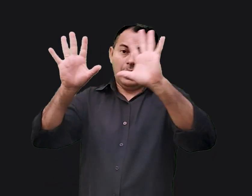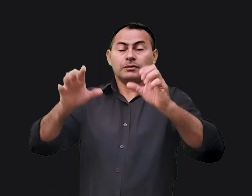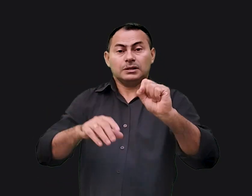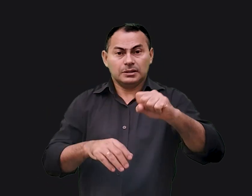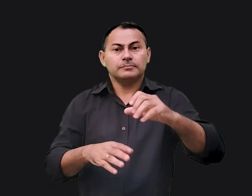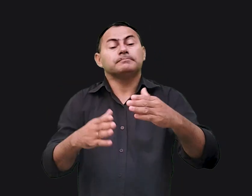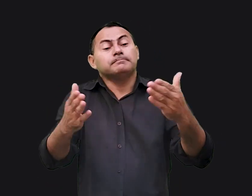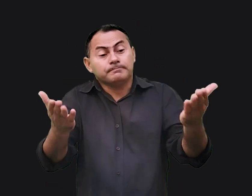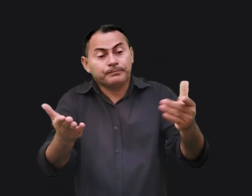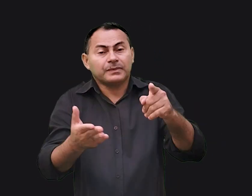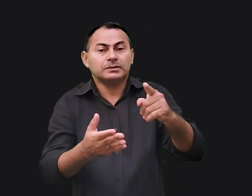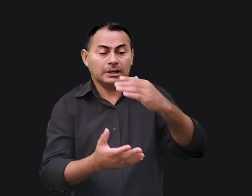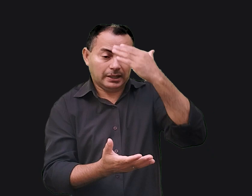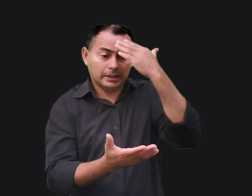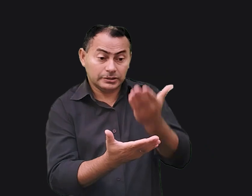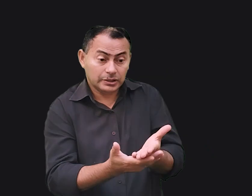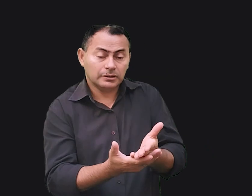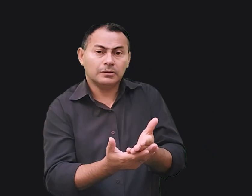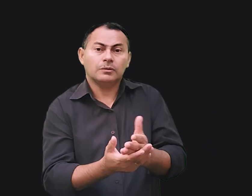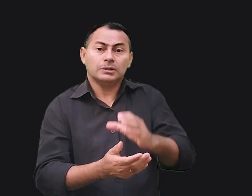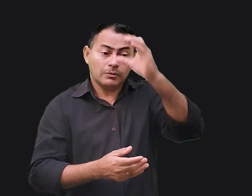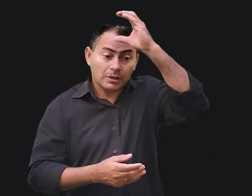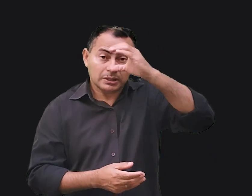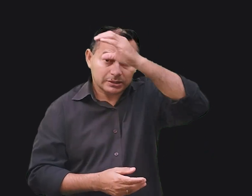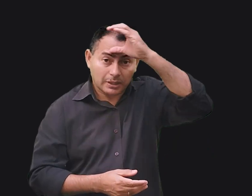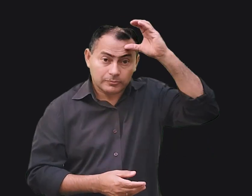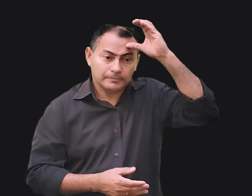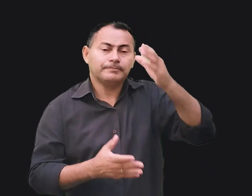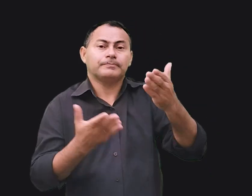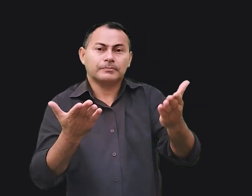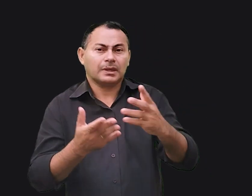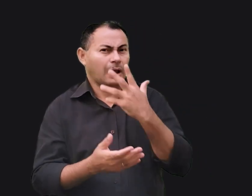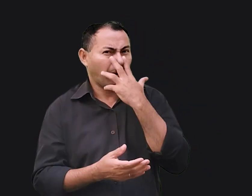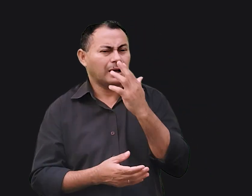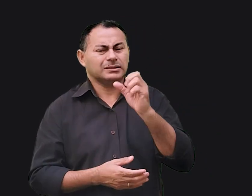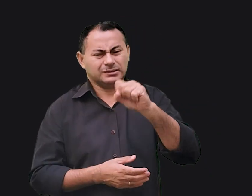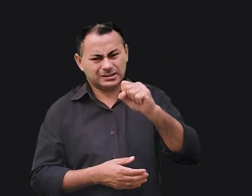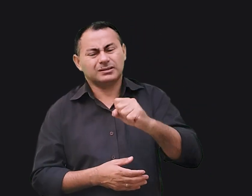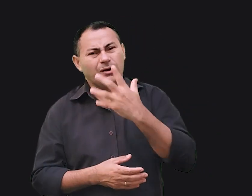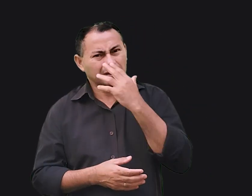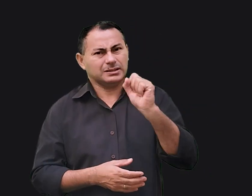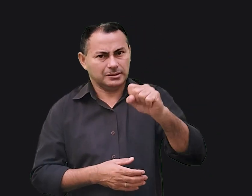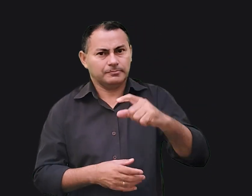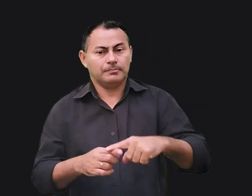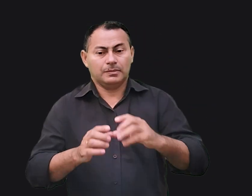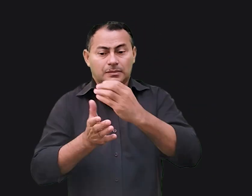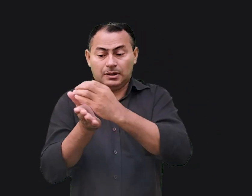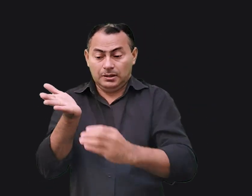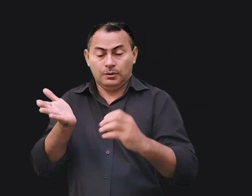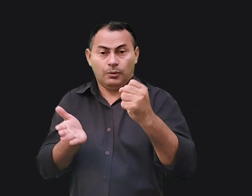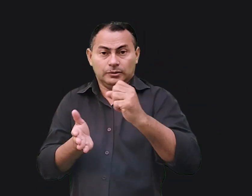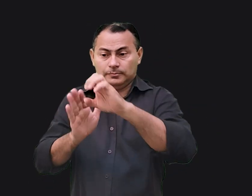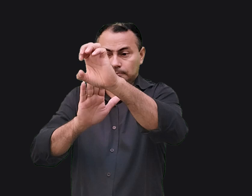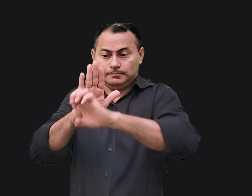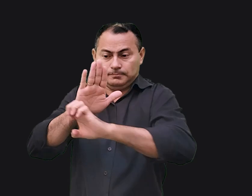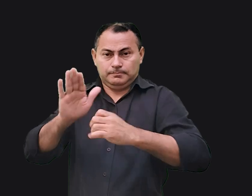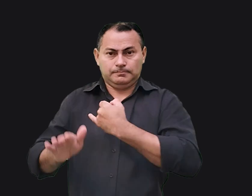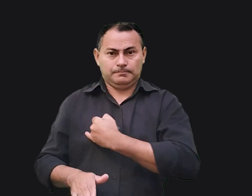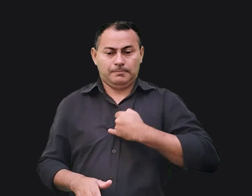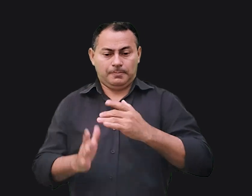sim. Então você é crente, você é um cristão. Acho que sou. No capítulo 8 do Evangelho de João,